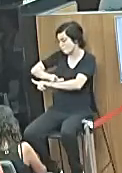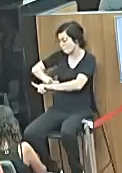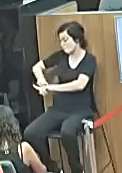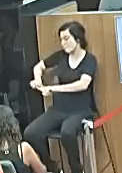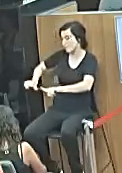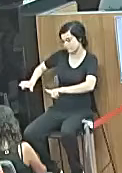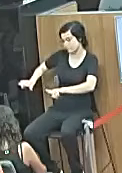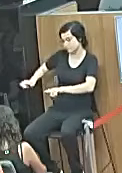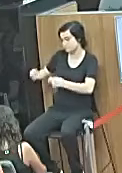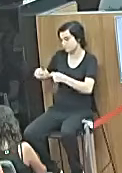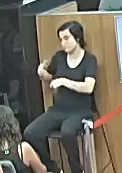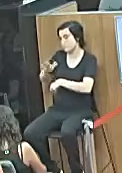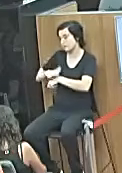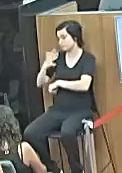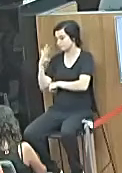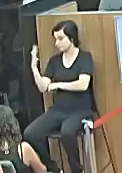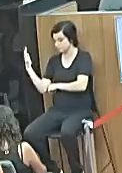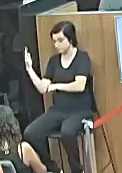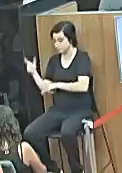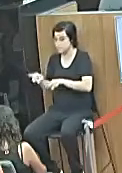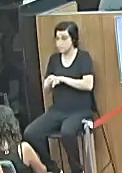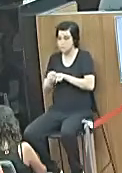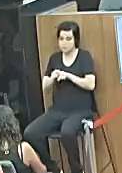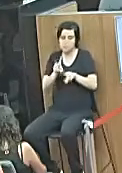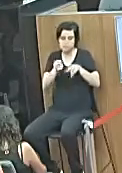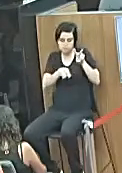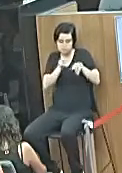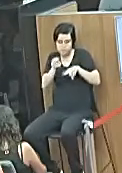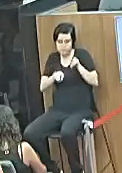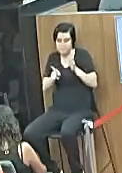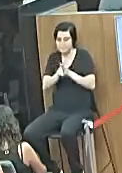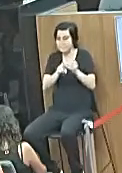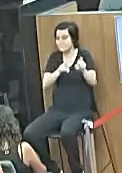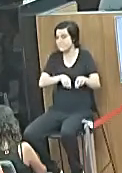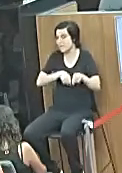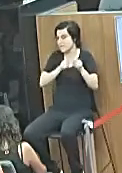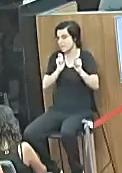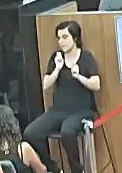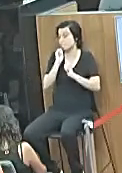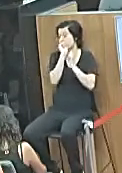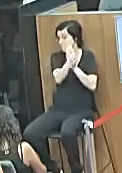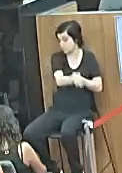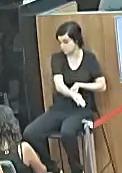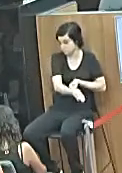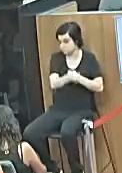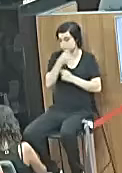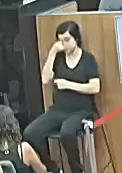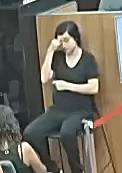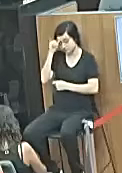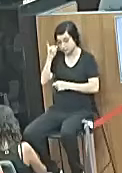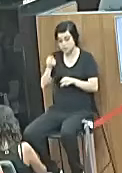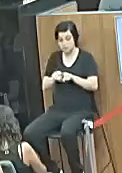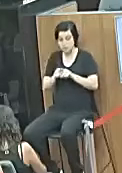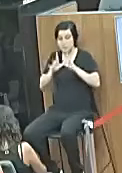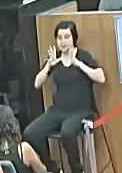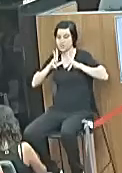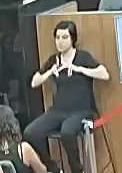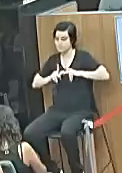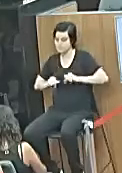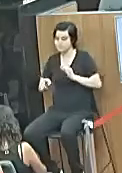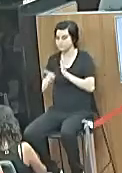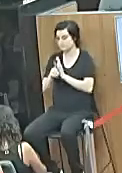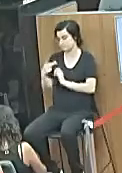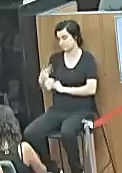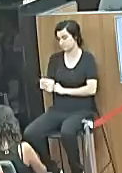o controle de venenos e da pesca predatória bem como a promoção da limpeza e conservação